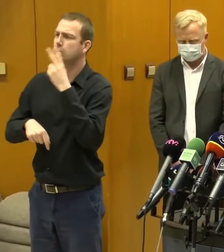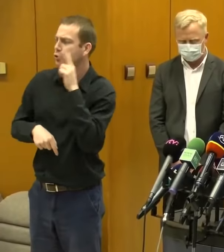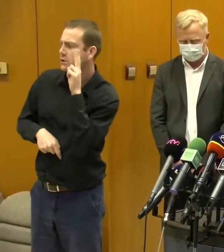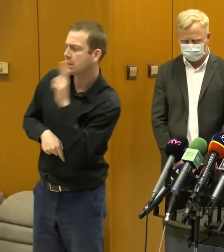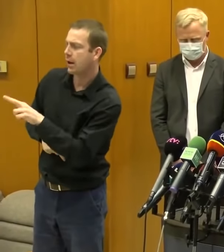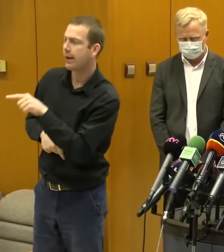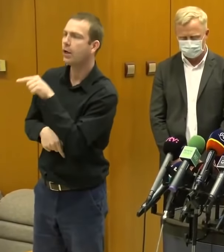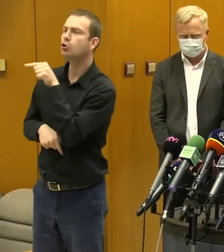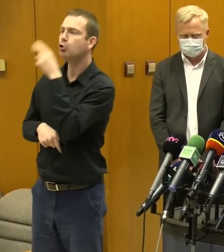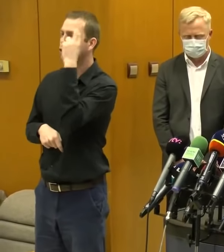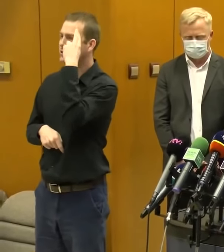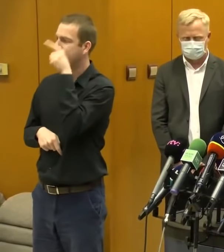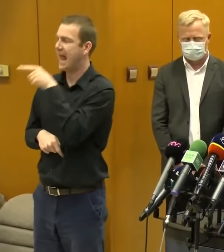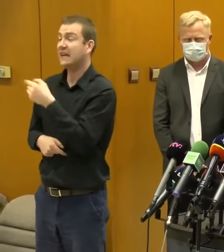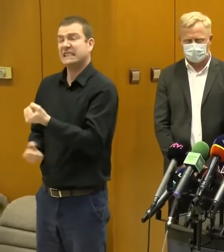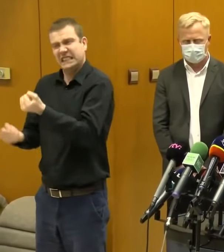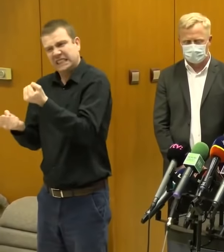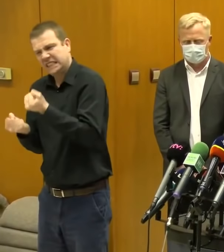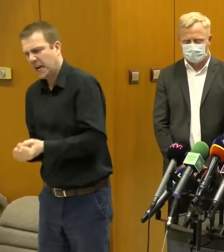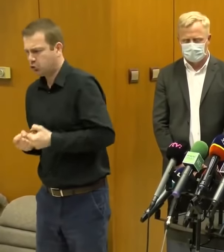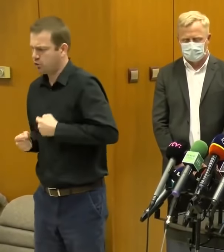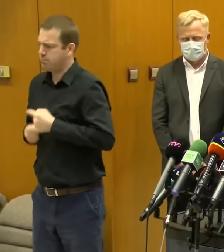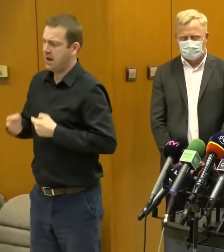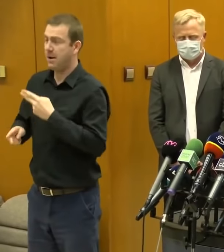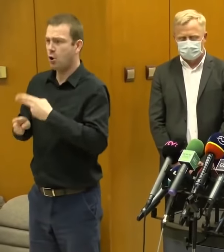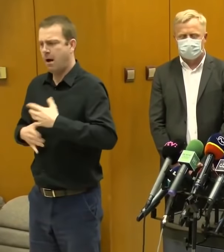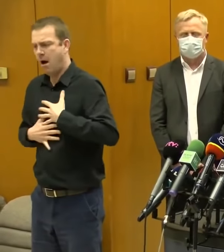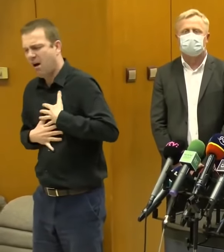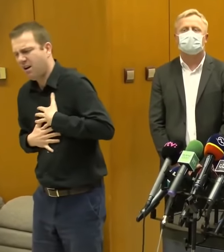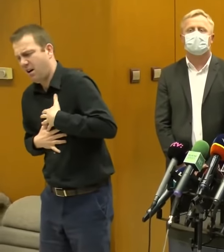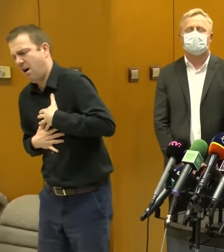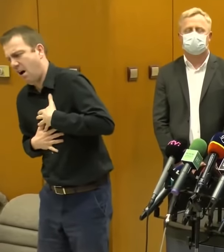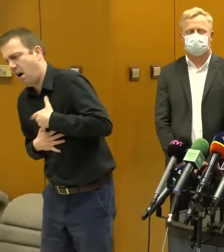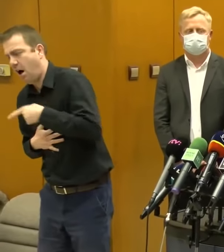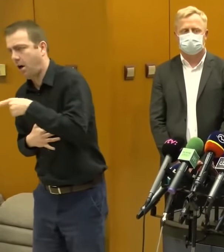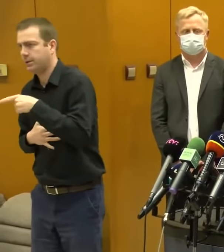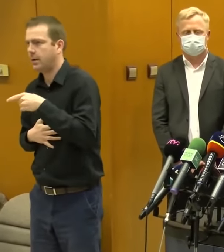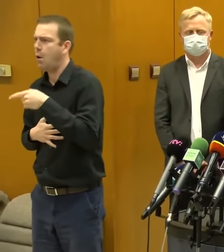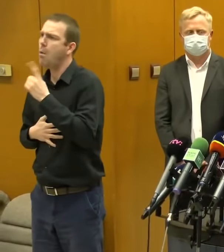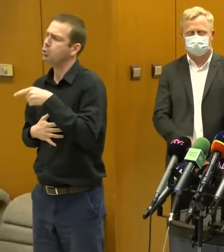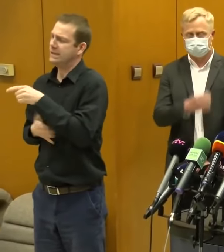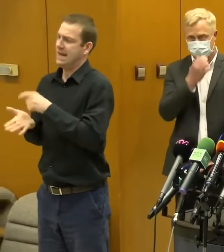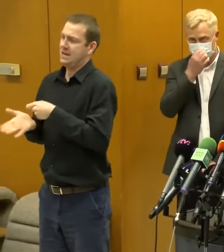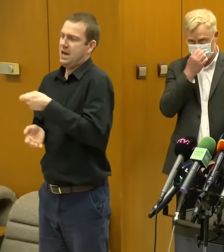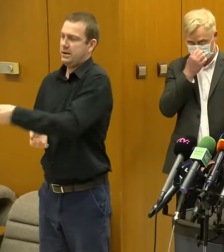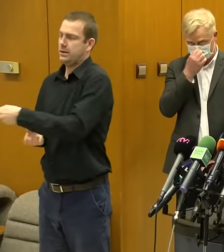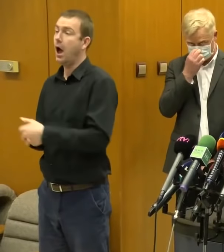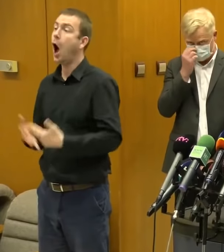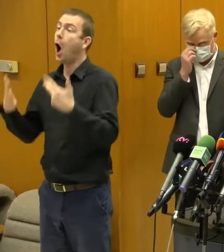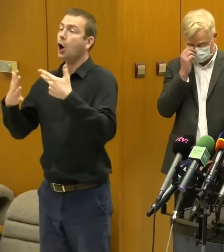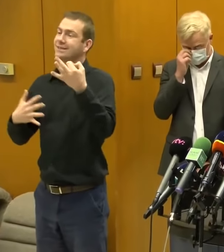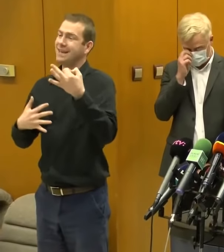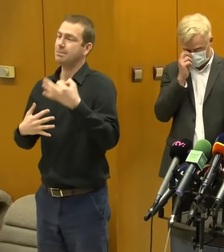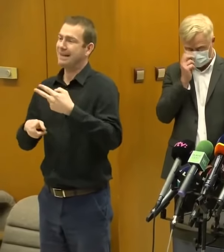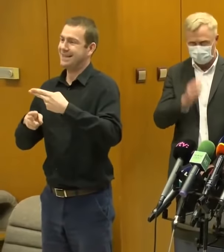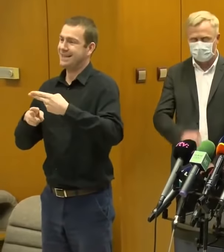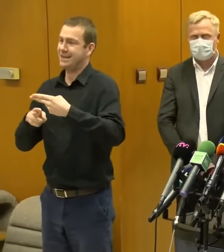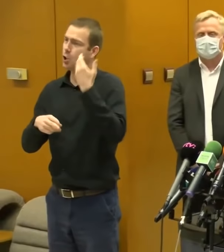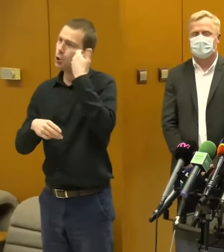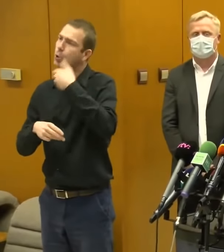tie ťažké priebehy. Hej, až 80% priebehov ochorenia prebieha tak, že nevyžadujú